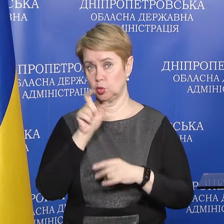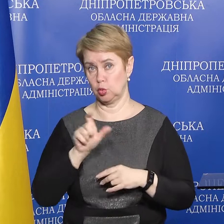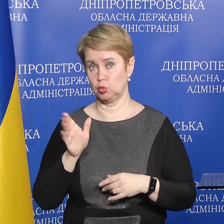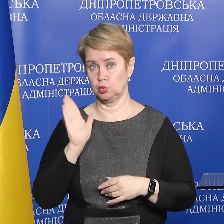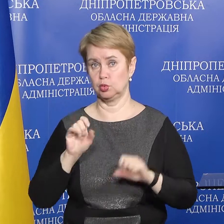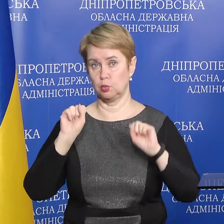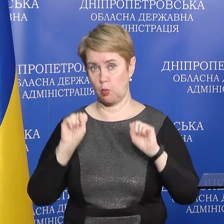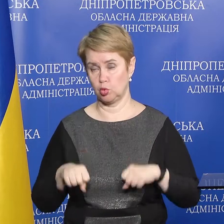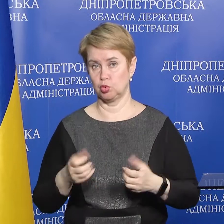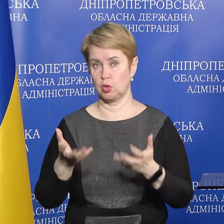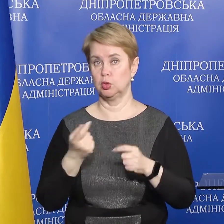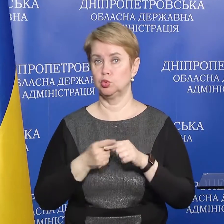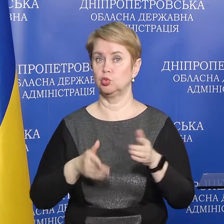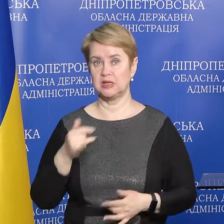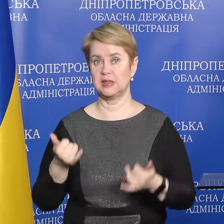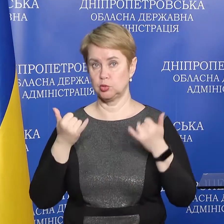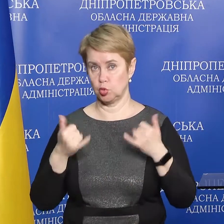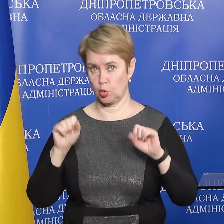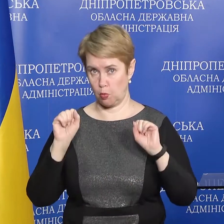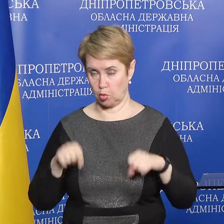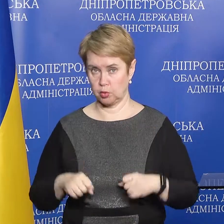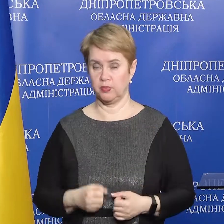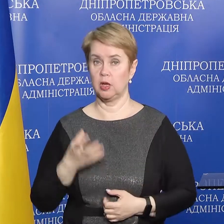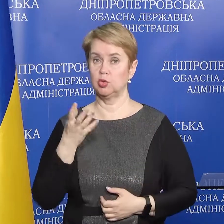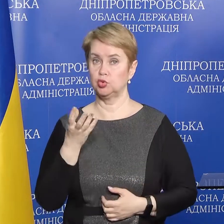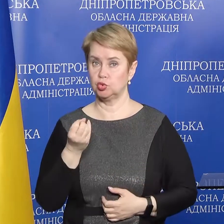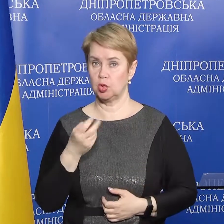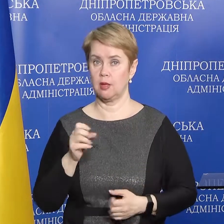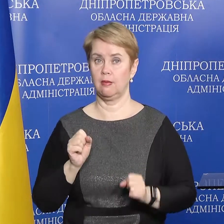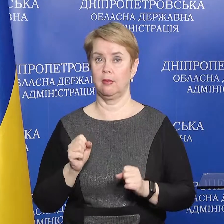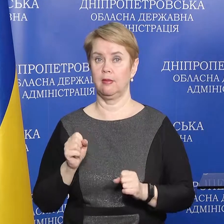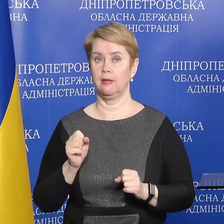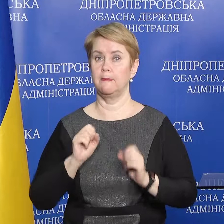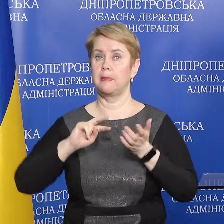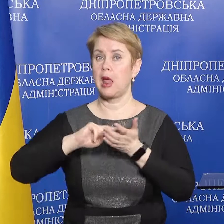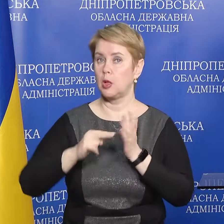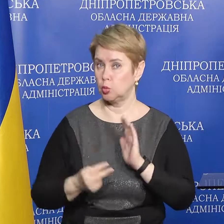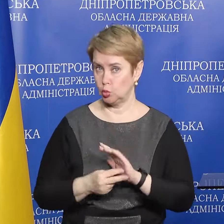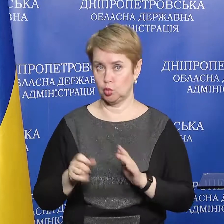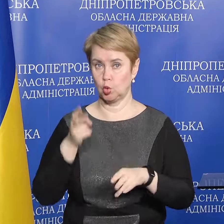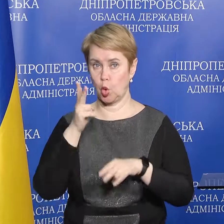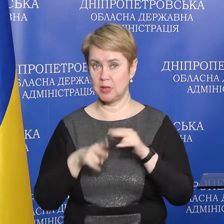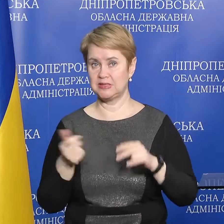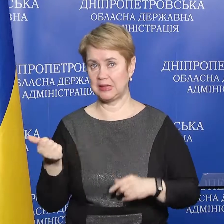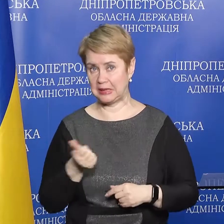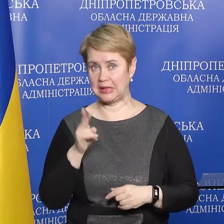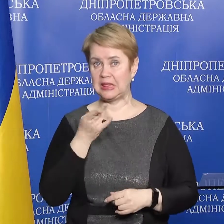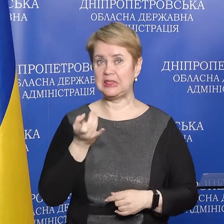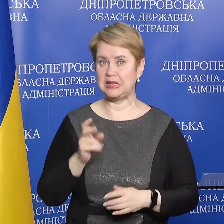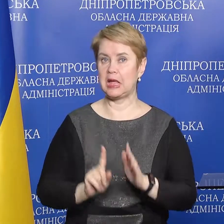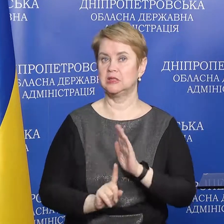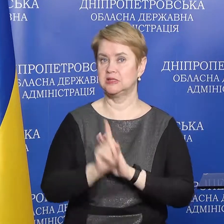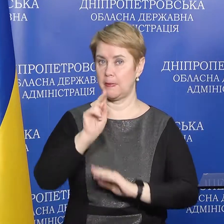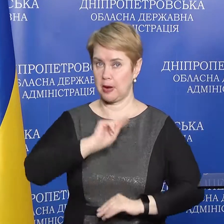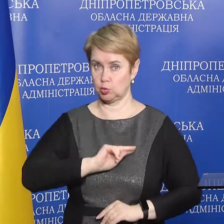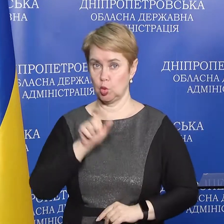вже зможуть отримати цю допомогу. Ну і ще якби планують, що до кінця неділі Дія запрацює,